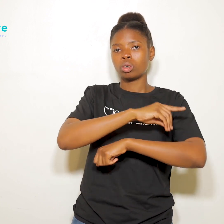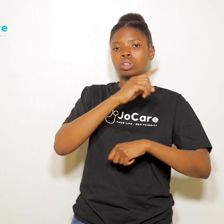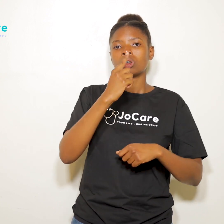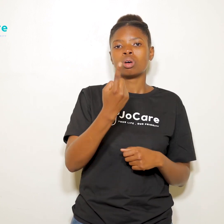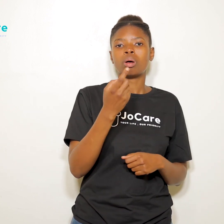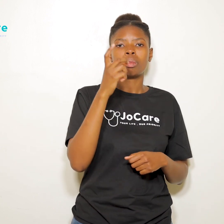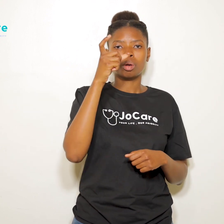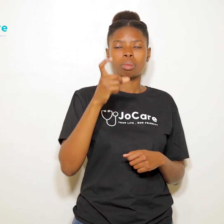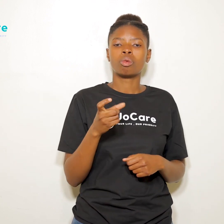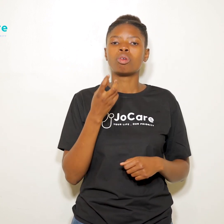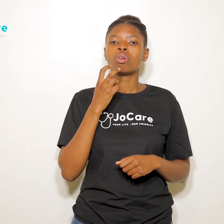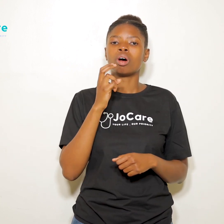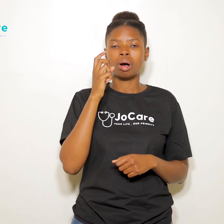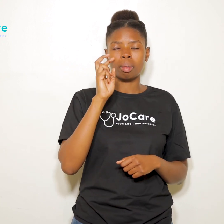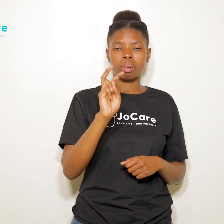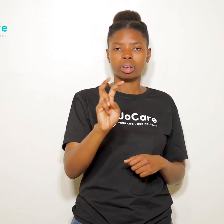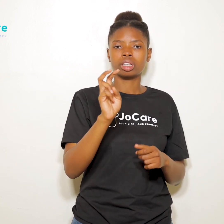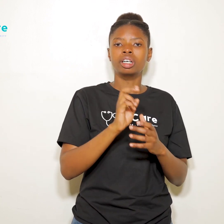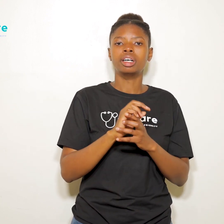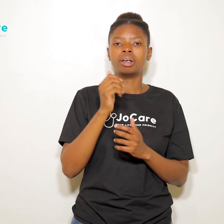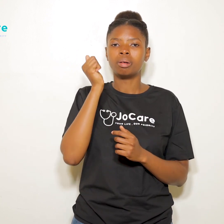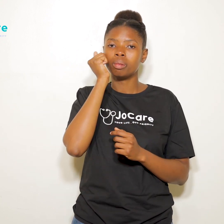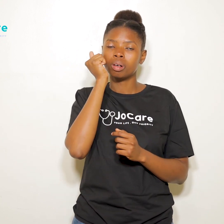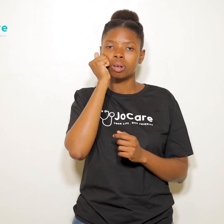akaba ariwo munsi witwa ko ari uwa mbere w'ukwezi gukurikiyeho.